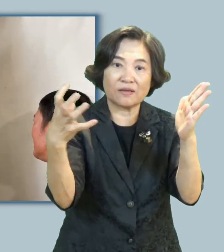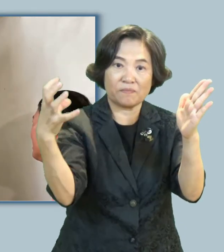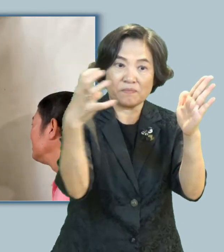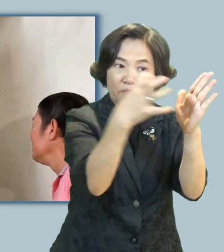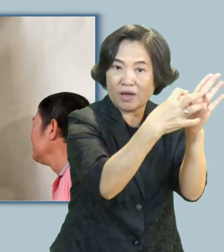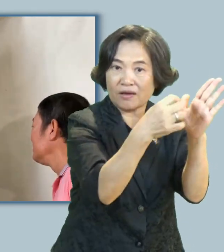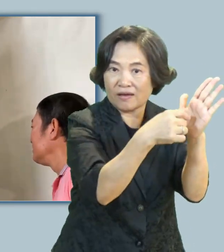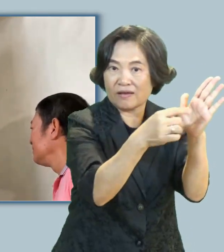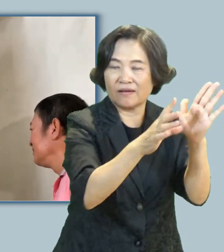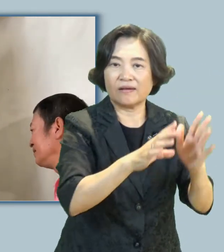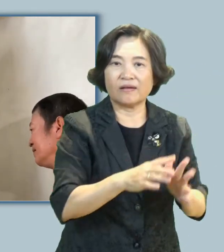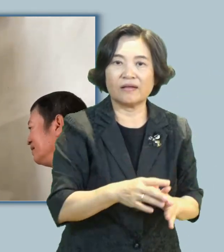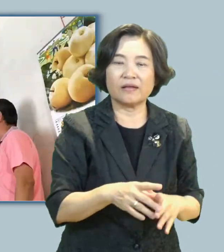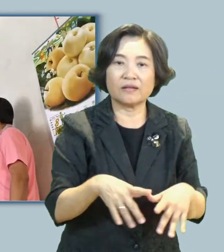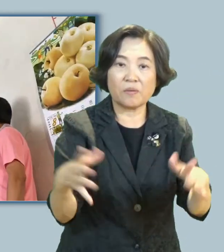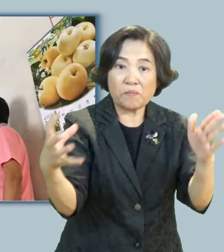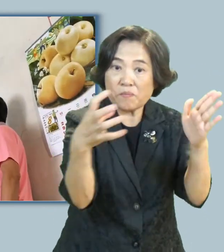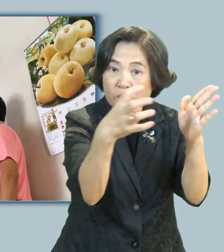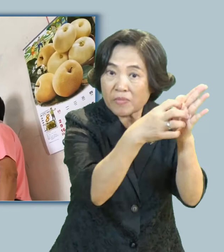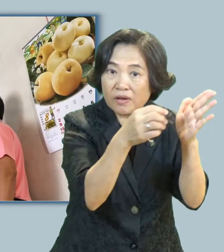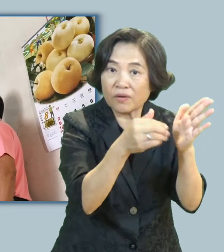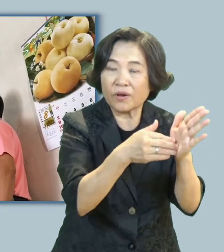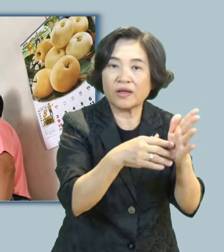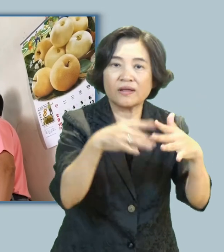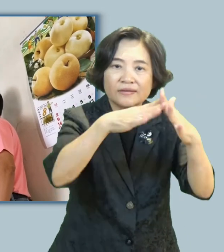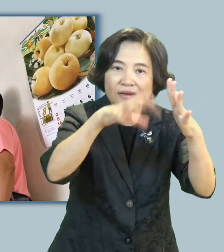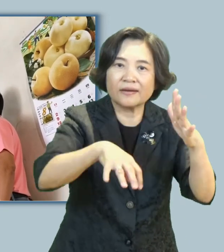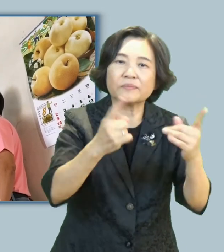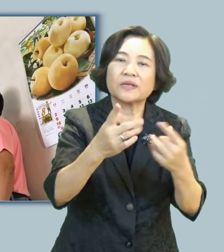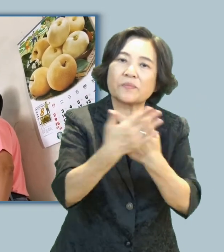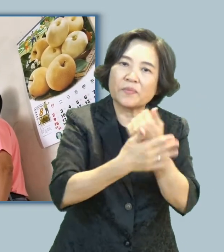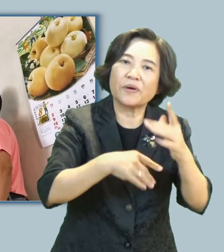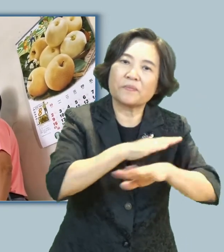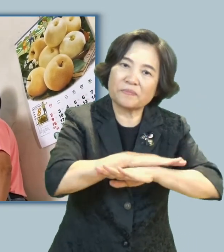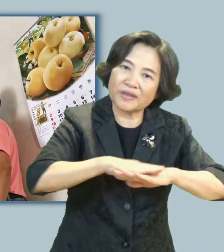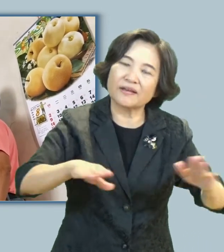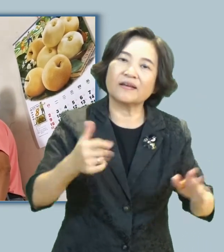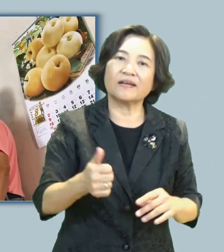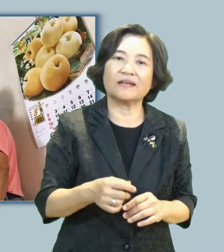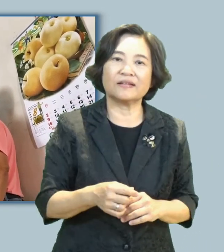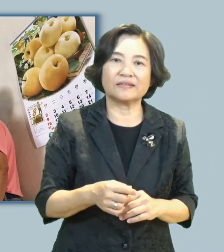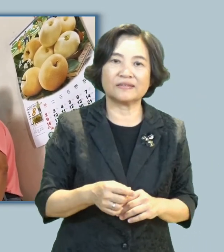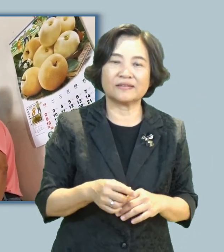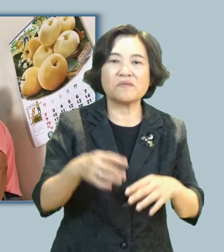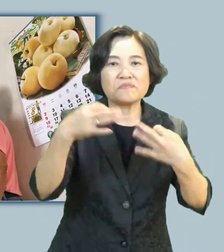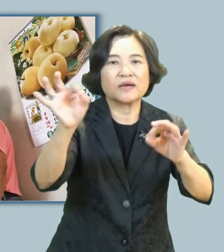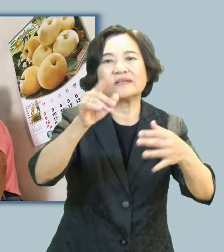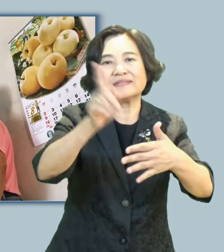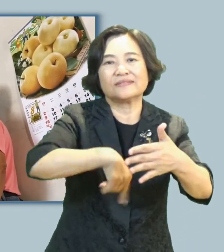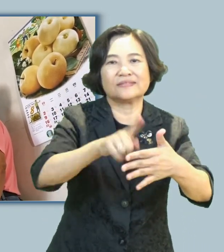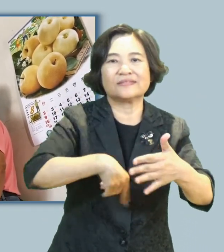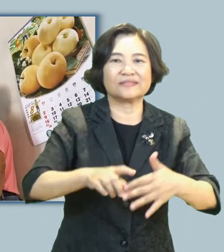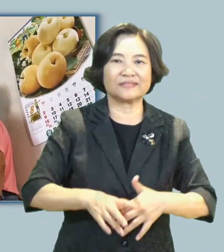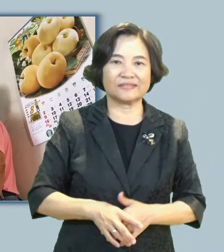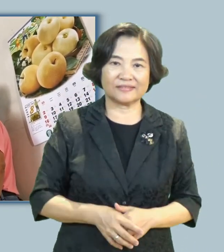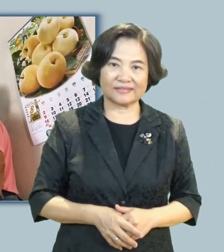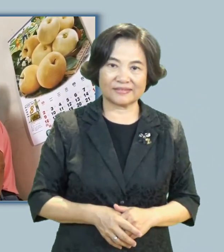以装上去以后，我们这个啊居家保平安啊，你看装上去这么简